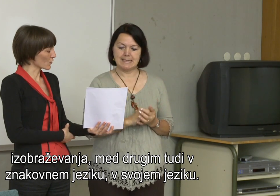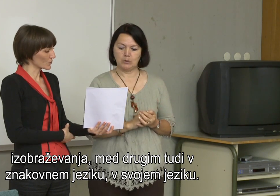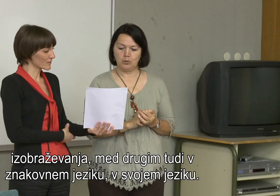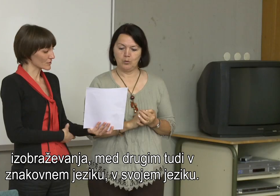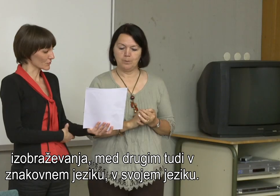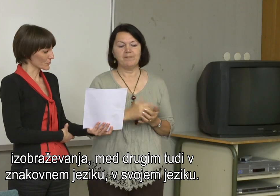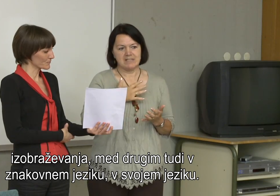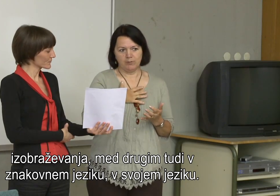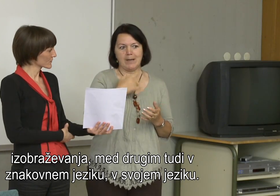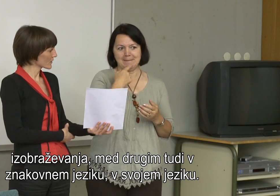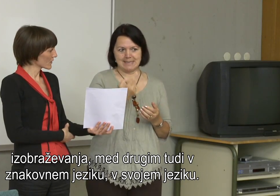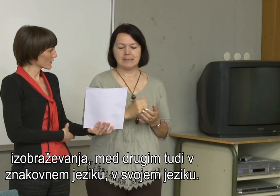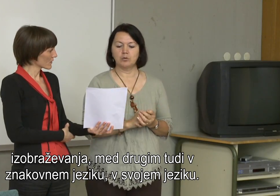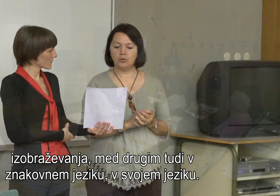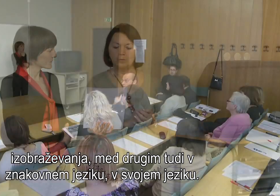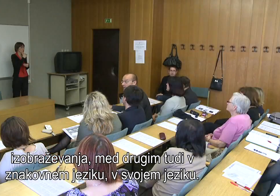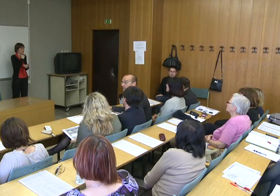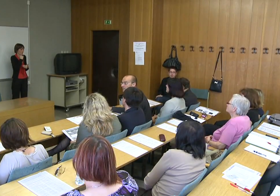v znakovnem jeziku.